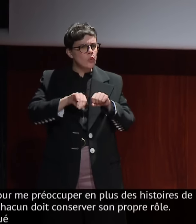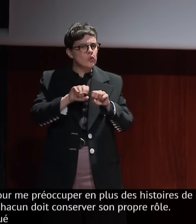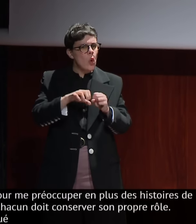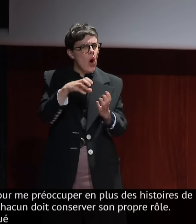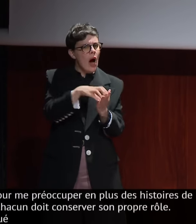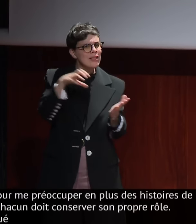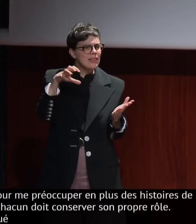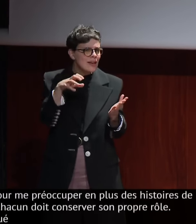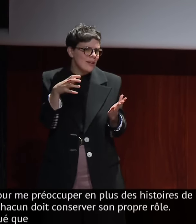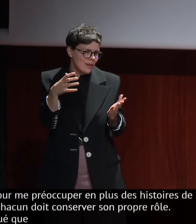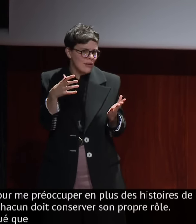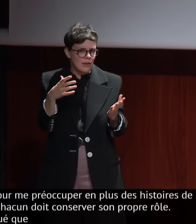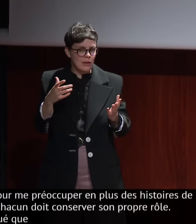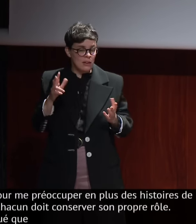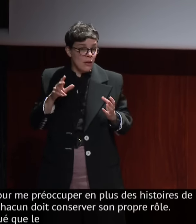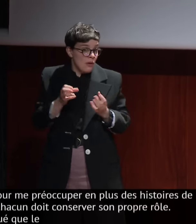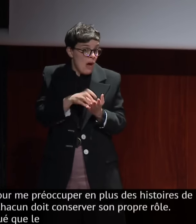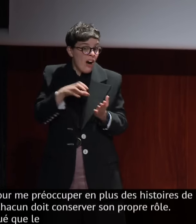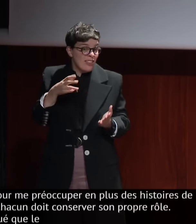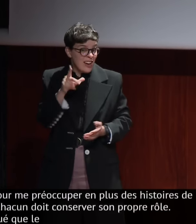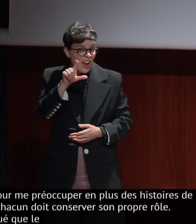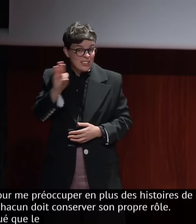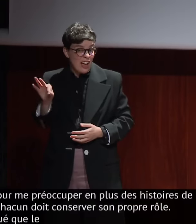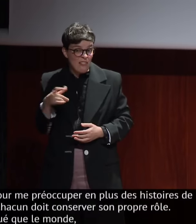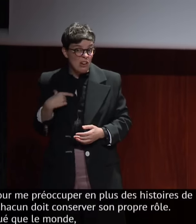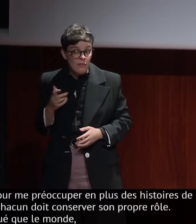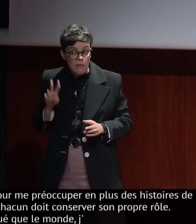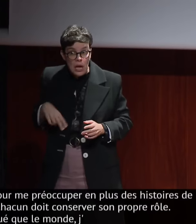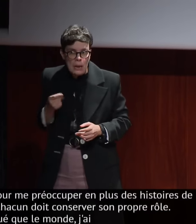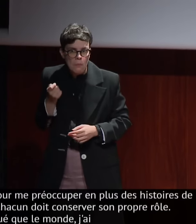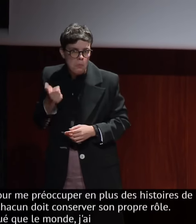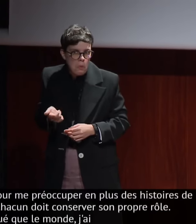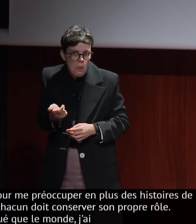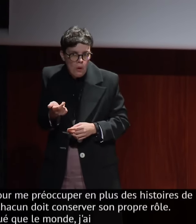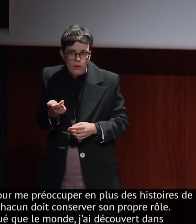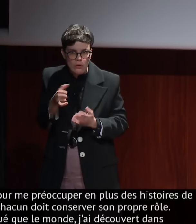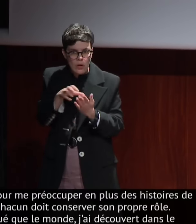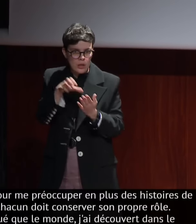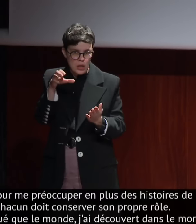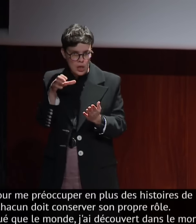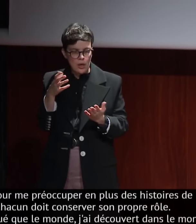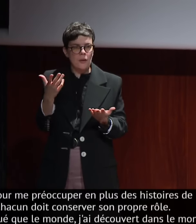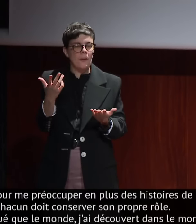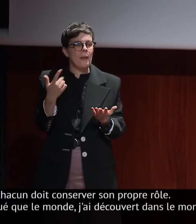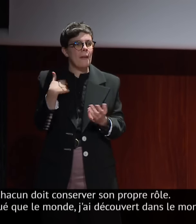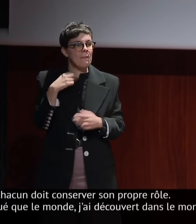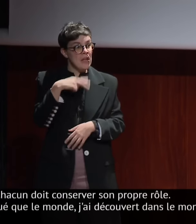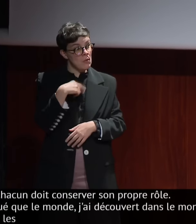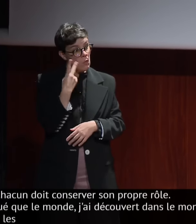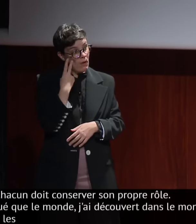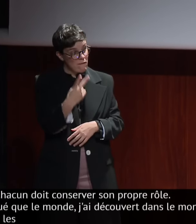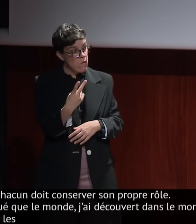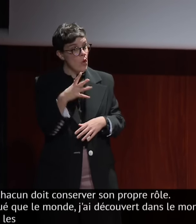le monde, j'ai découvert dans le monde universitaire récemment les articles. Il y a très peu d'articles en LSF dans le monde